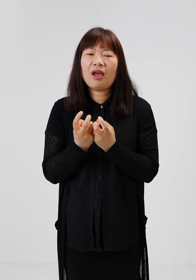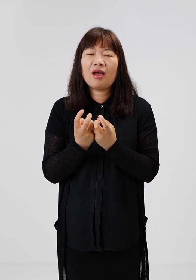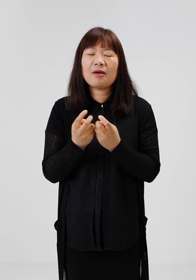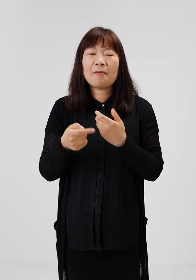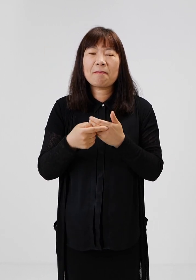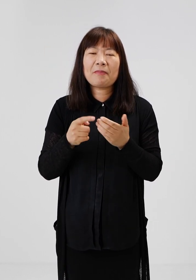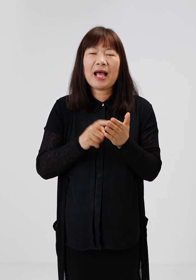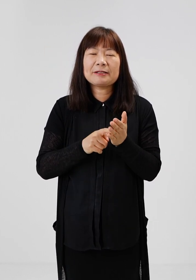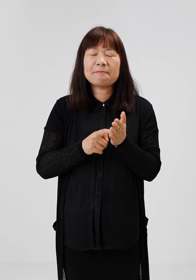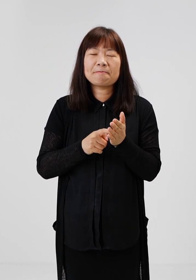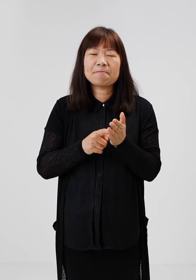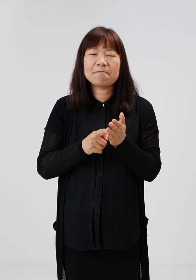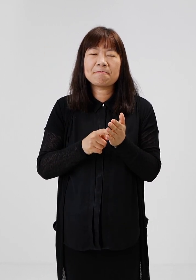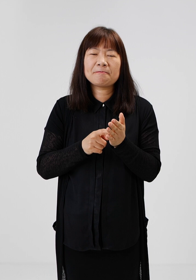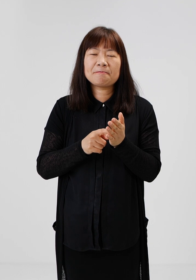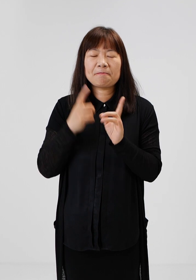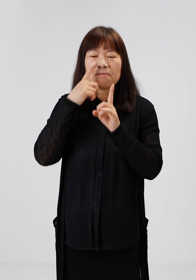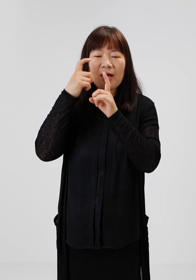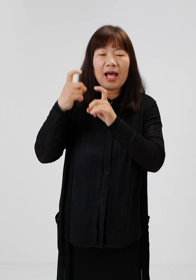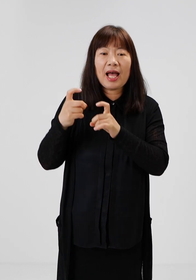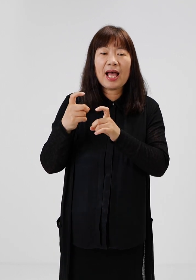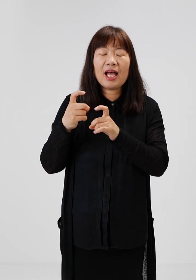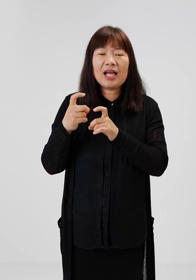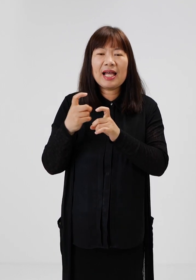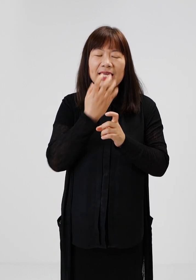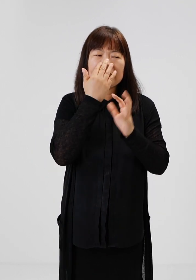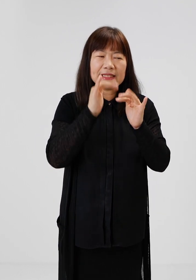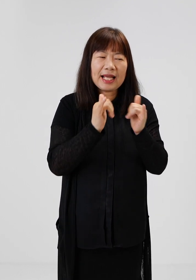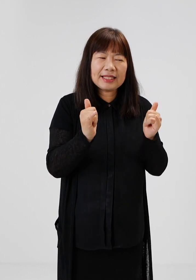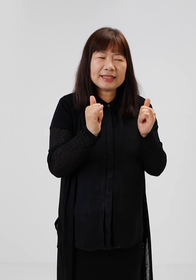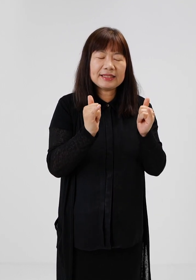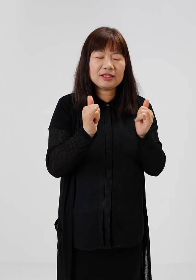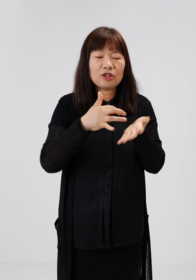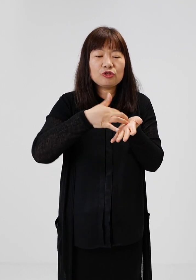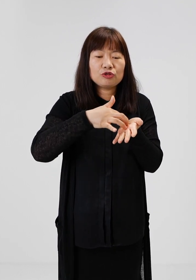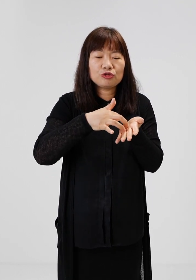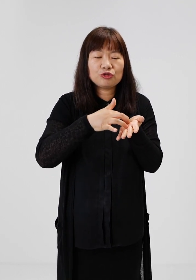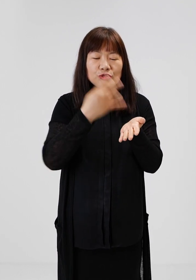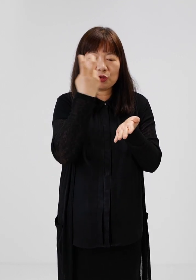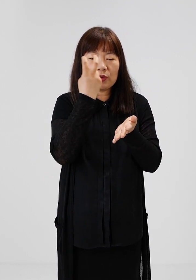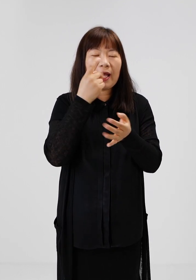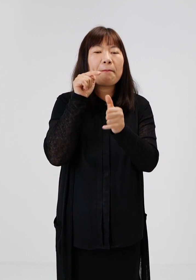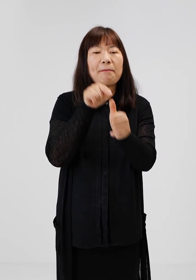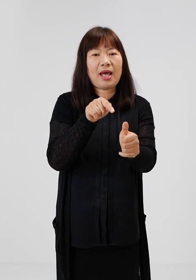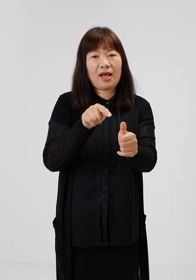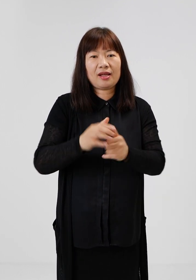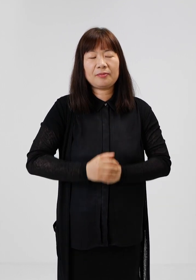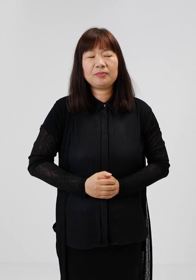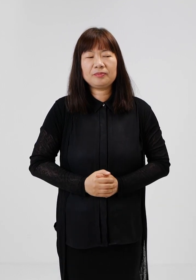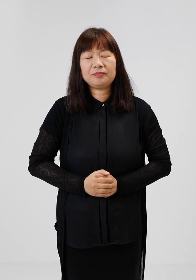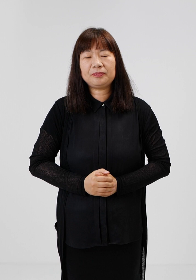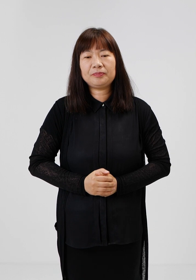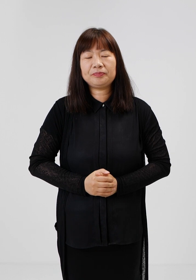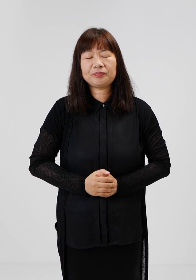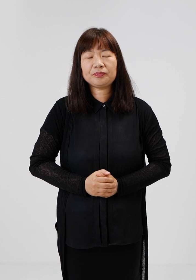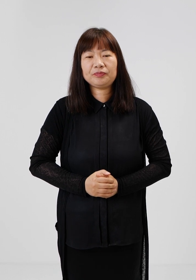충동하여 이스라엘을 뭐하게 하니라? 인구조사를 시킨 거예요. 이때는 다윗